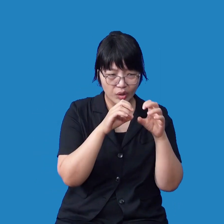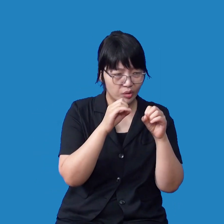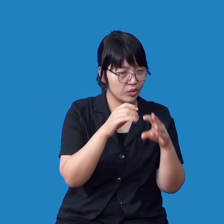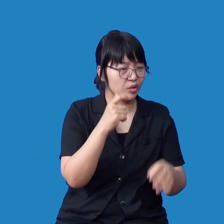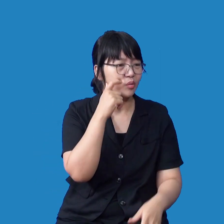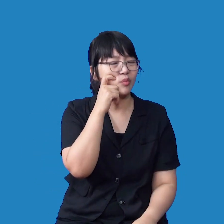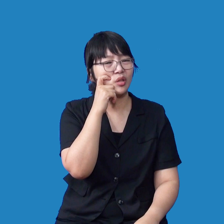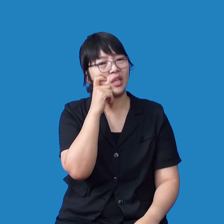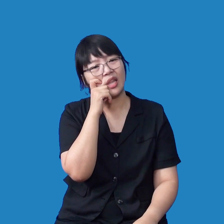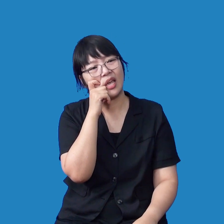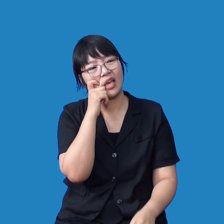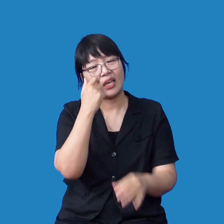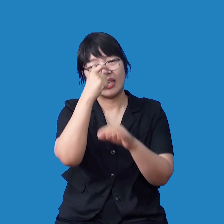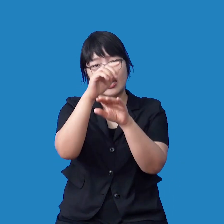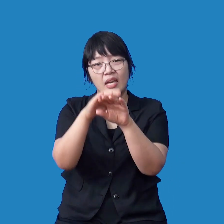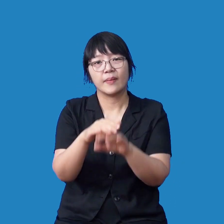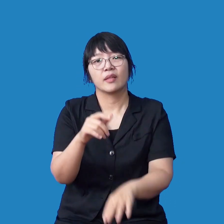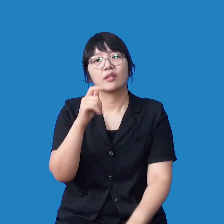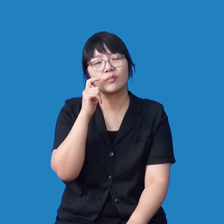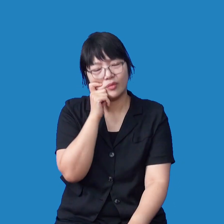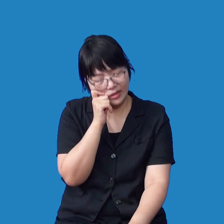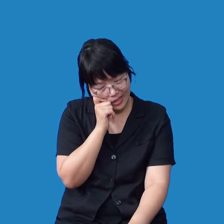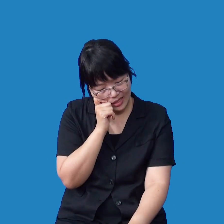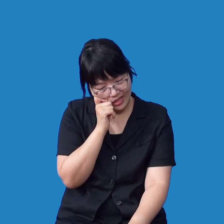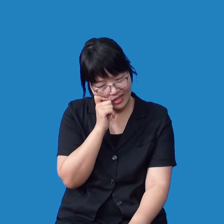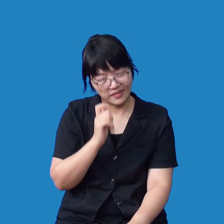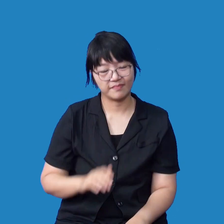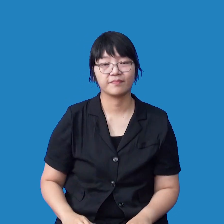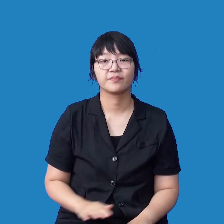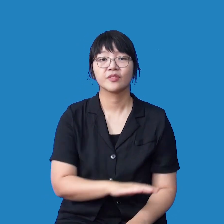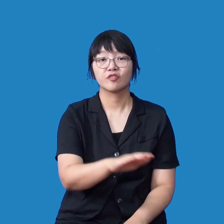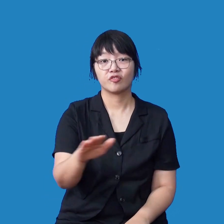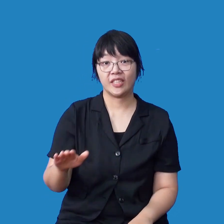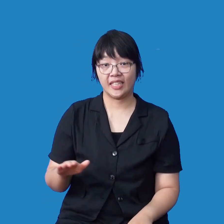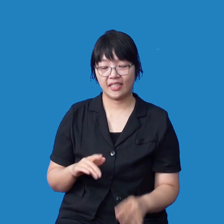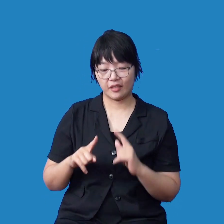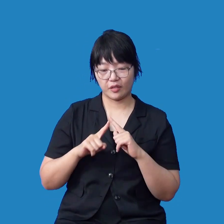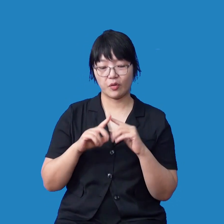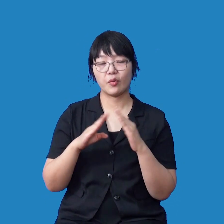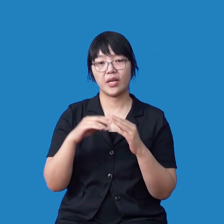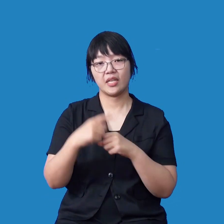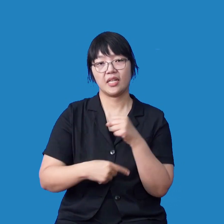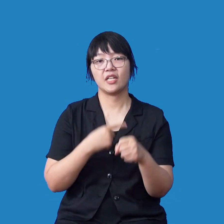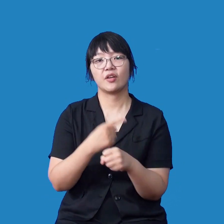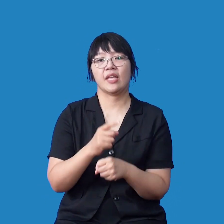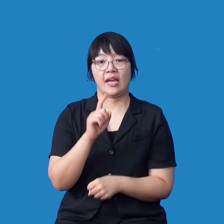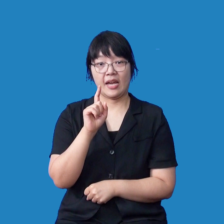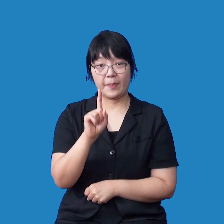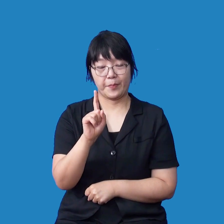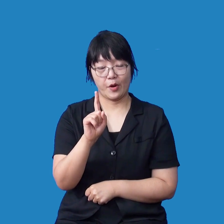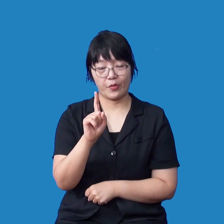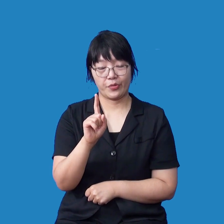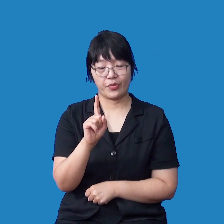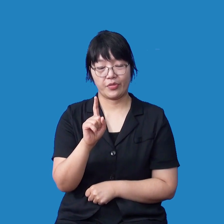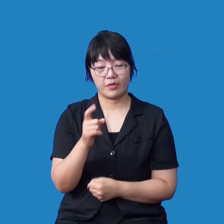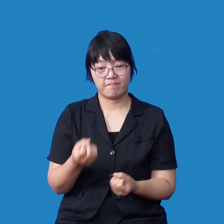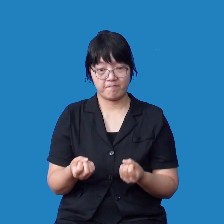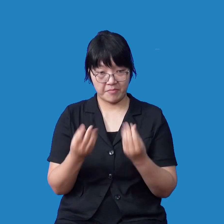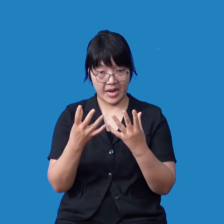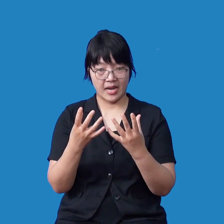우리 교회에서 1년에 한 번씩 하는 블레싱, 도시를 복음화시키기 위한 전도대회, 금년에는